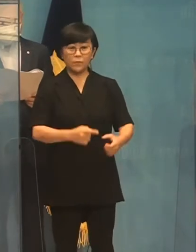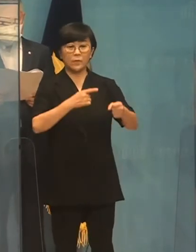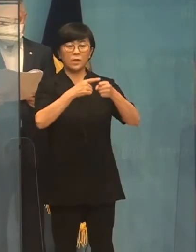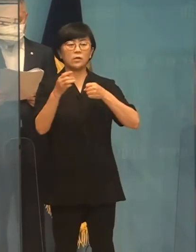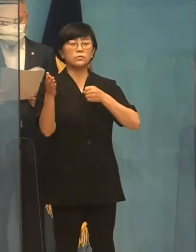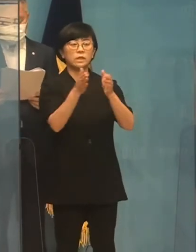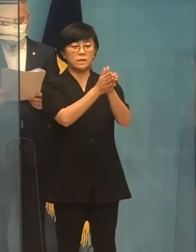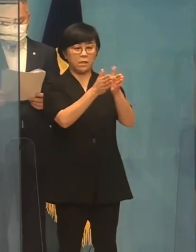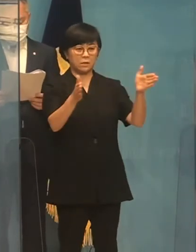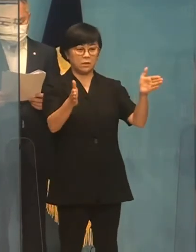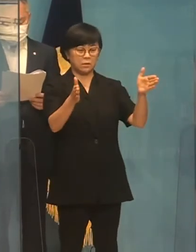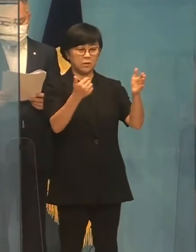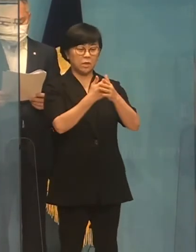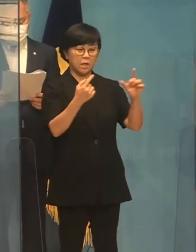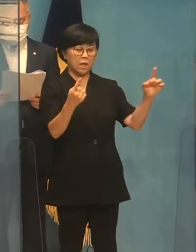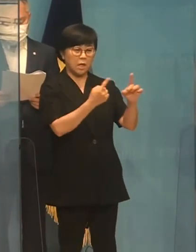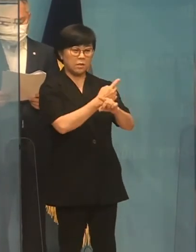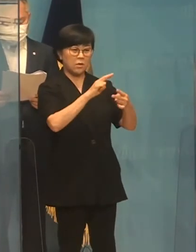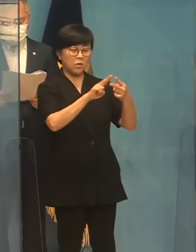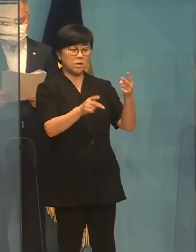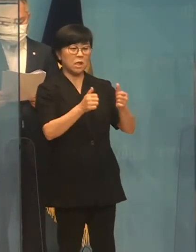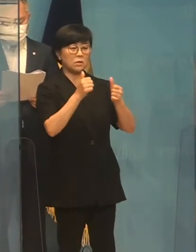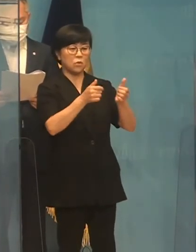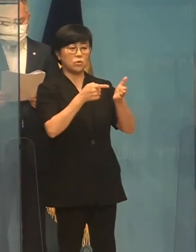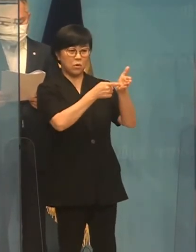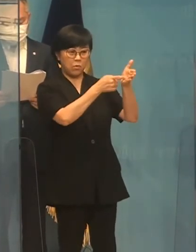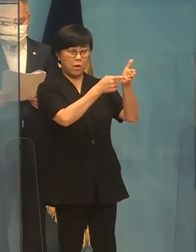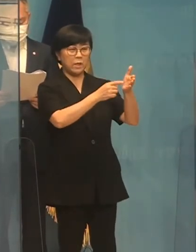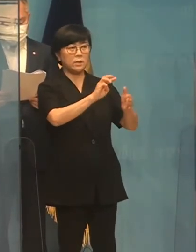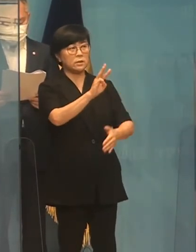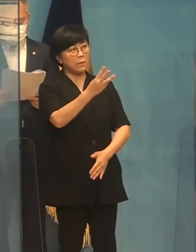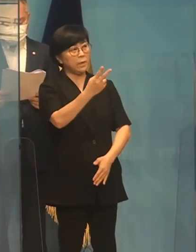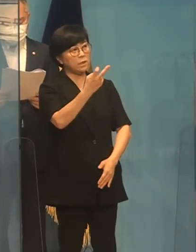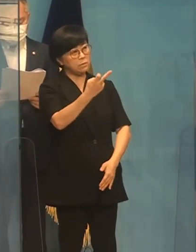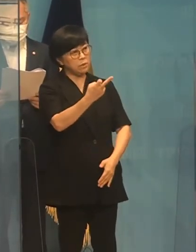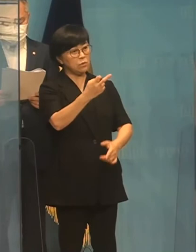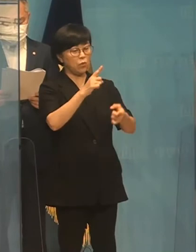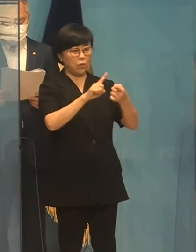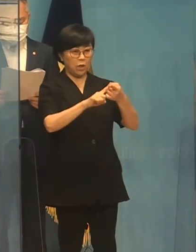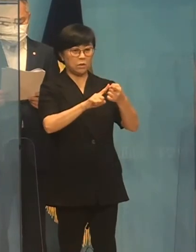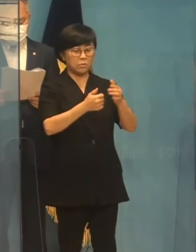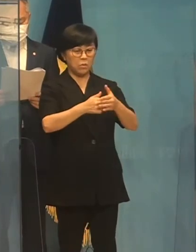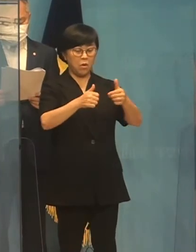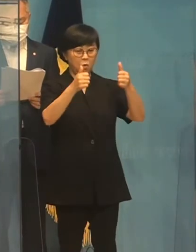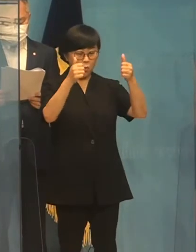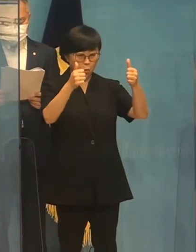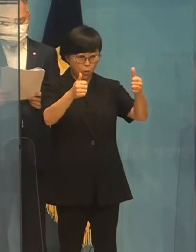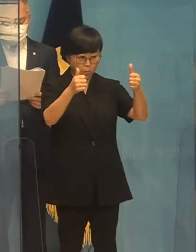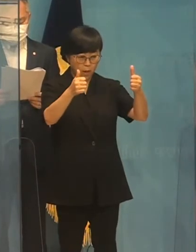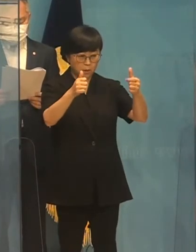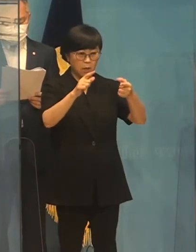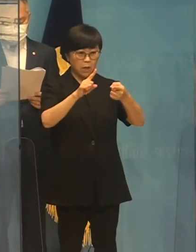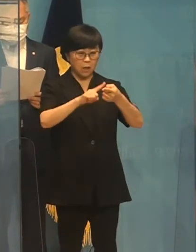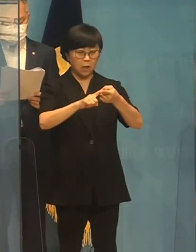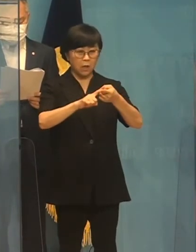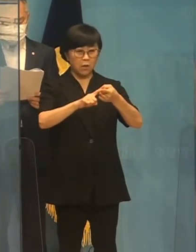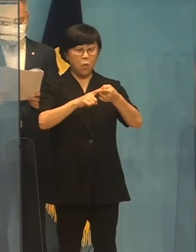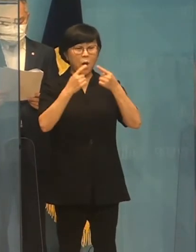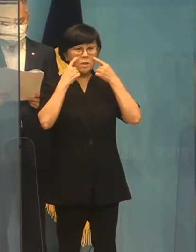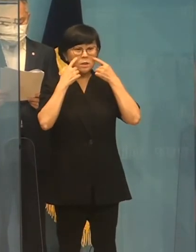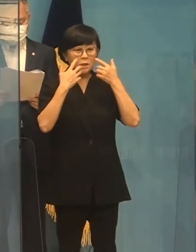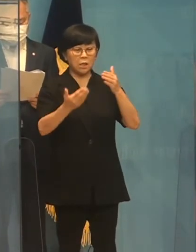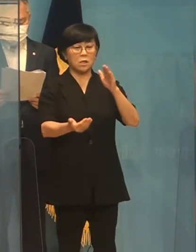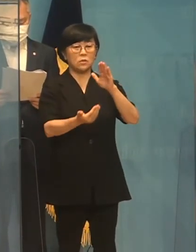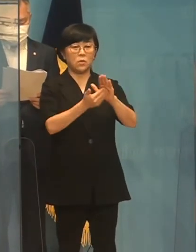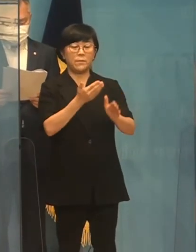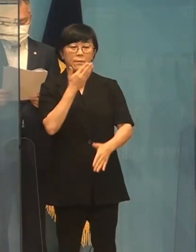내년부터 시행되는 개정 형사소송법 제311조의 취지가 공판에서의 무기 대두 원칙으로 확실히 구현될